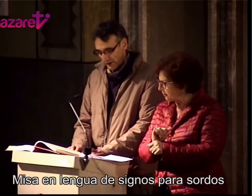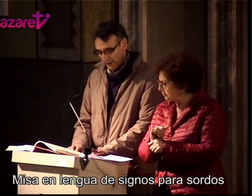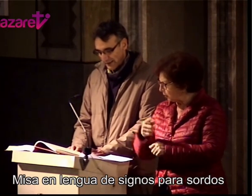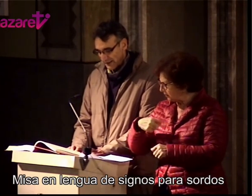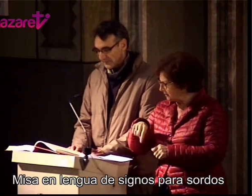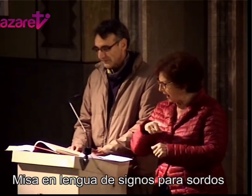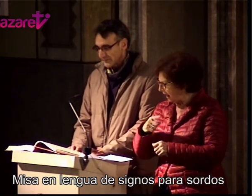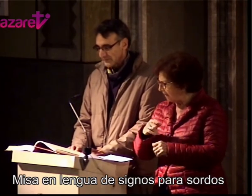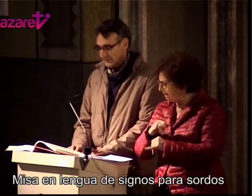obras.